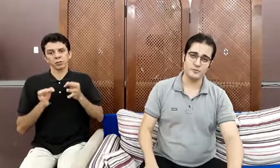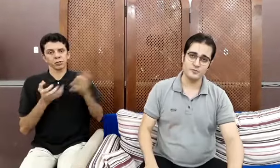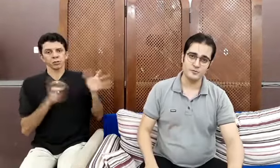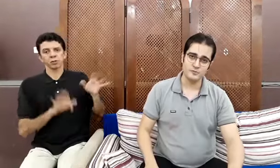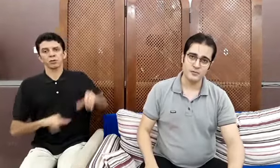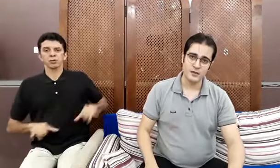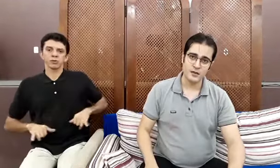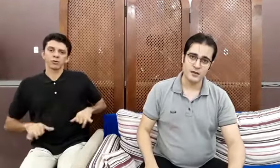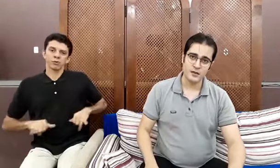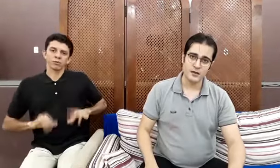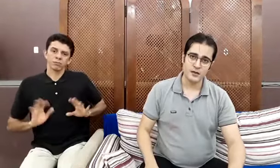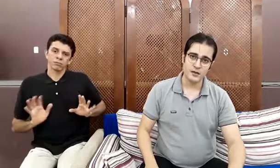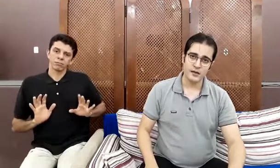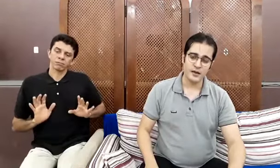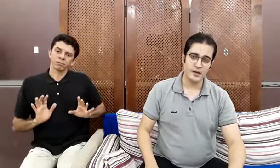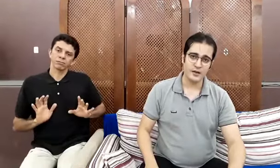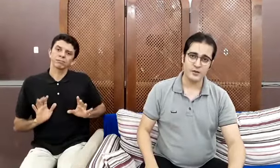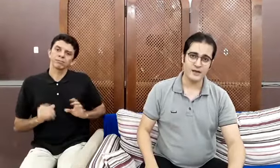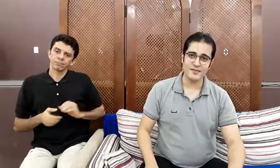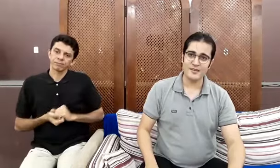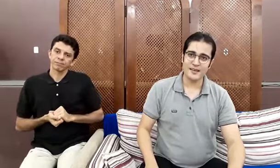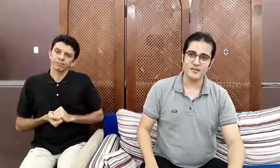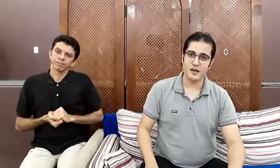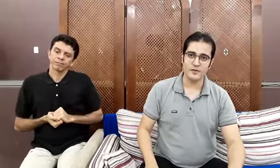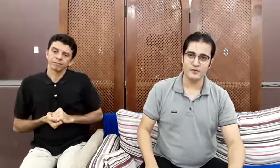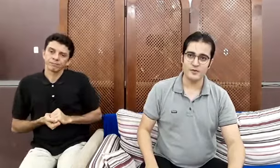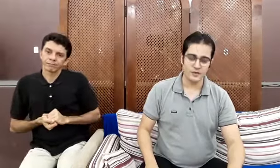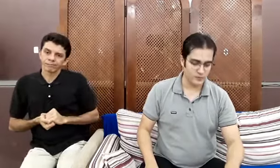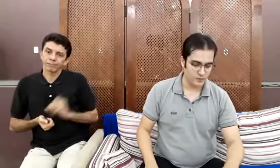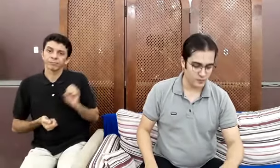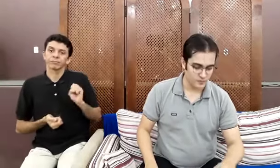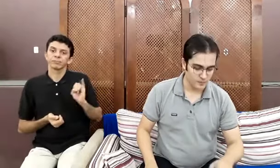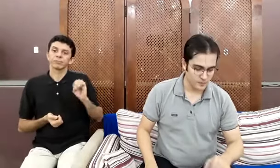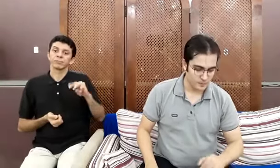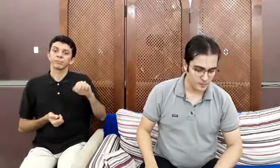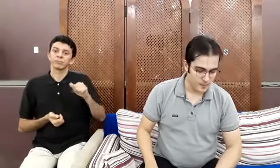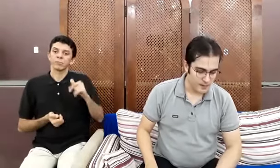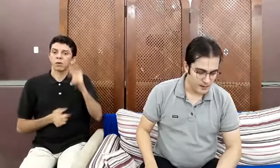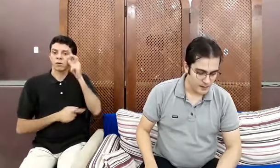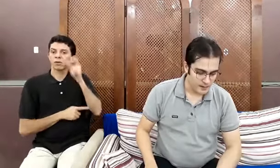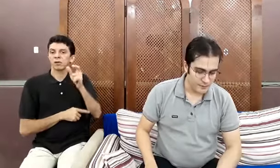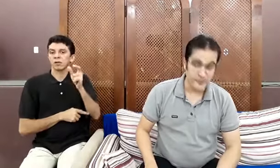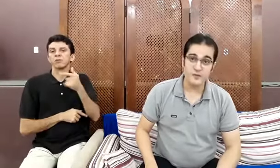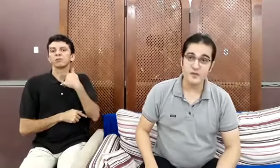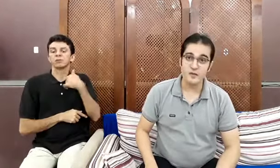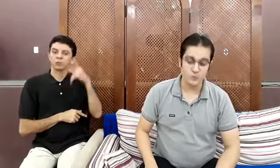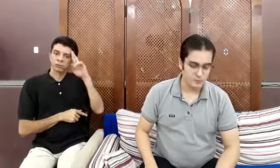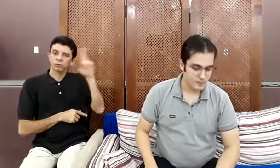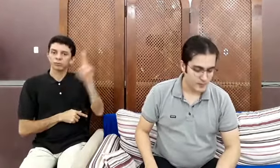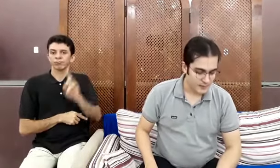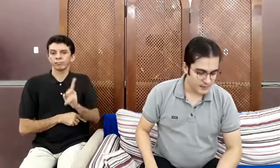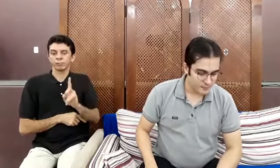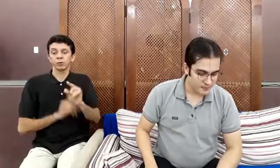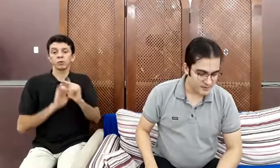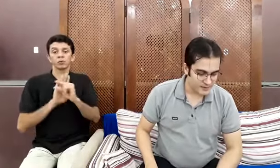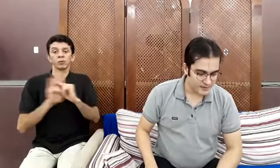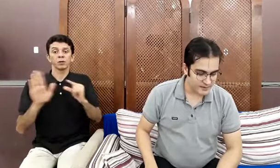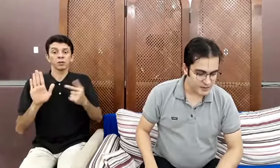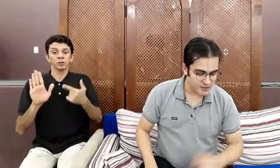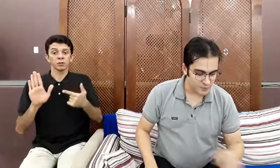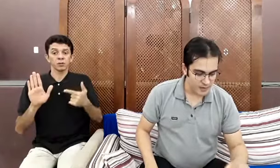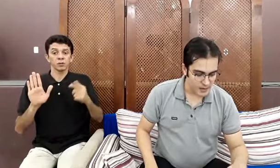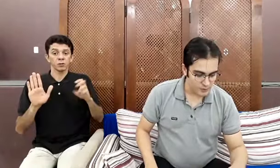mesmo. Ele não estava interessado na vontade do Senhor. Verso 25: depois de